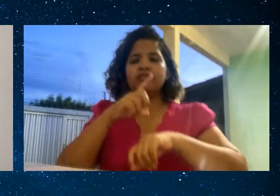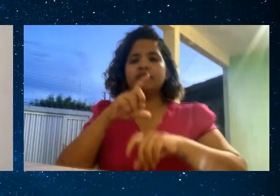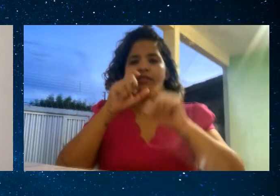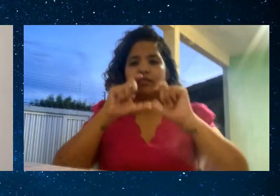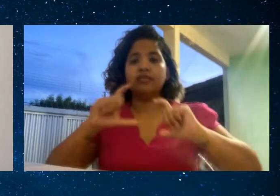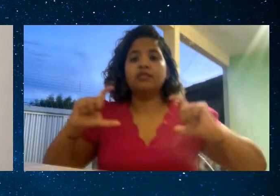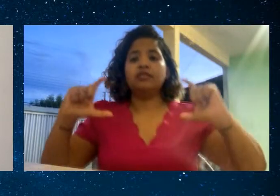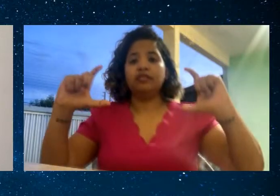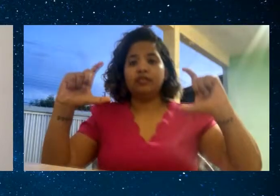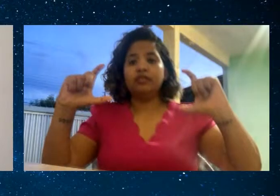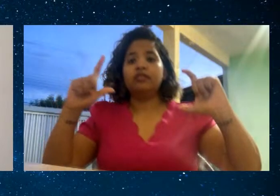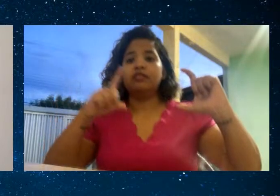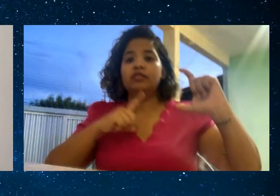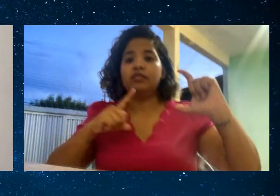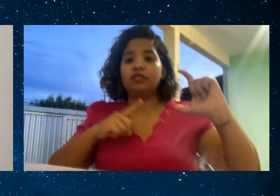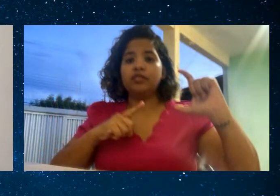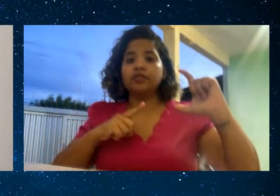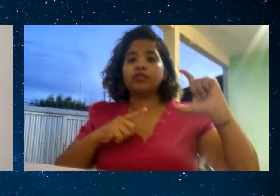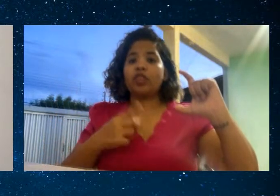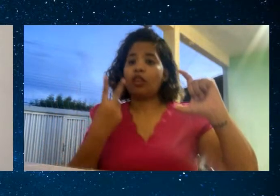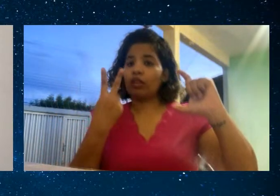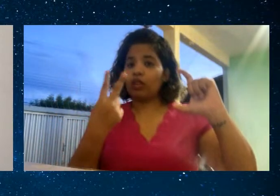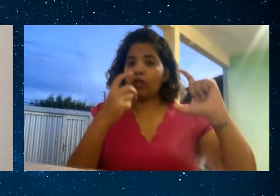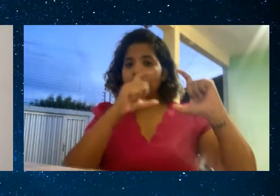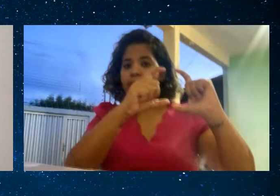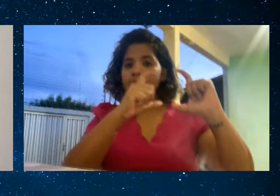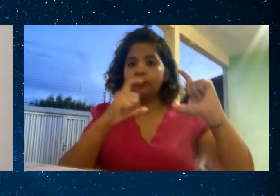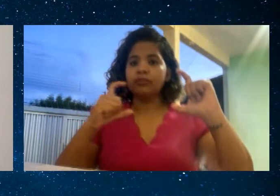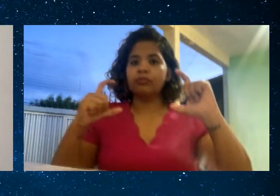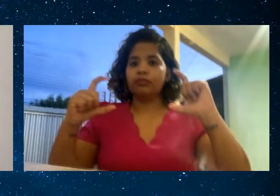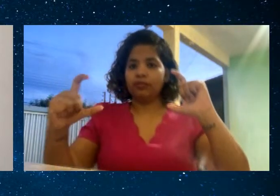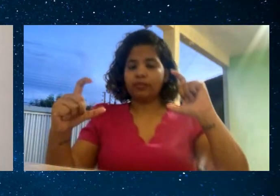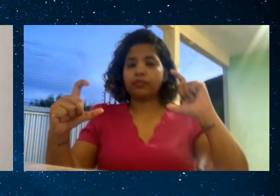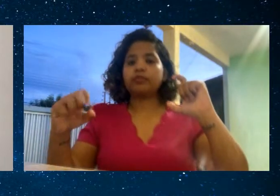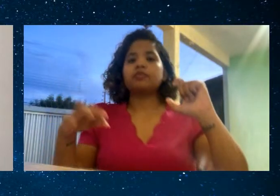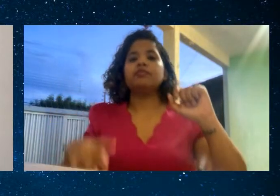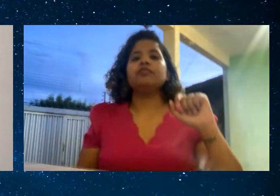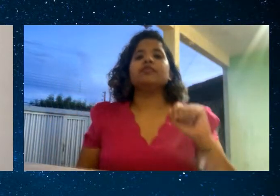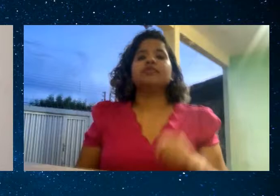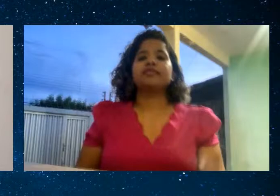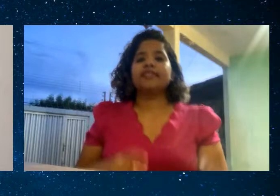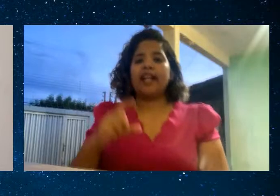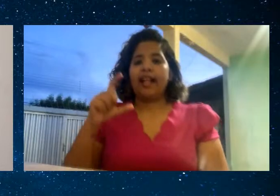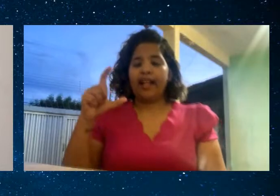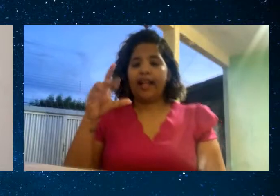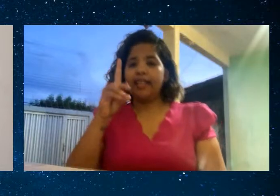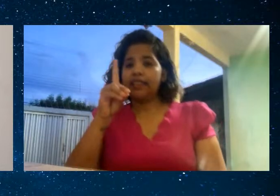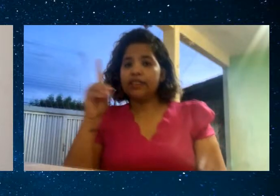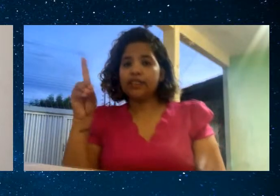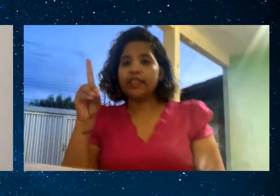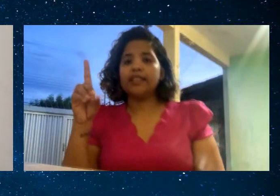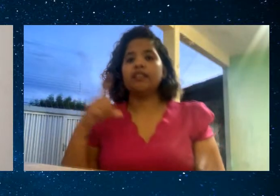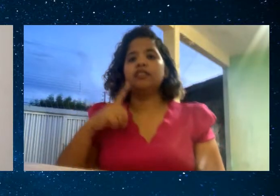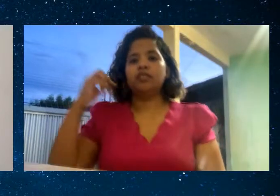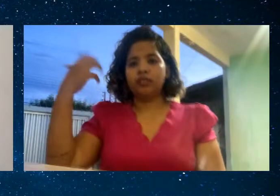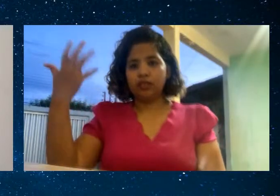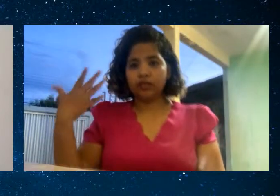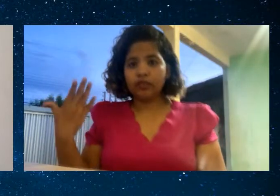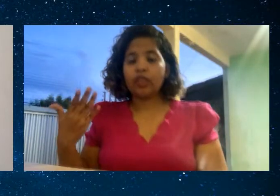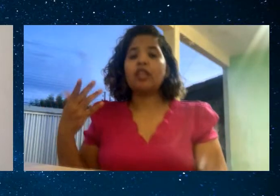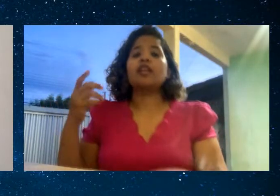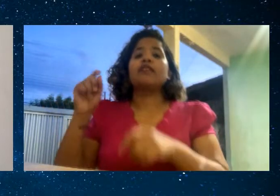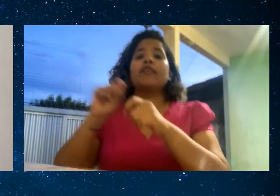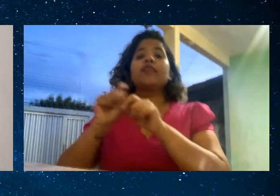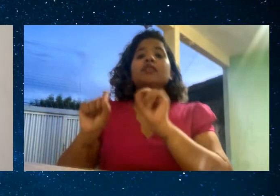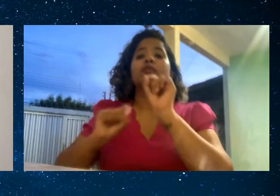quadro nós temos mais dois onde está a nossa amiga Tami que vai fazer